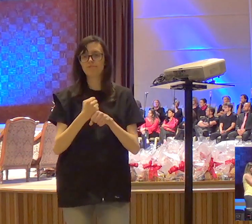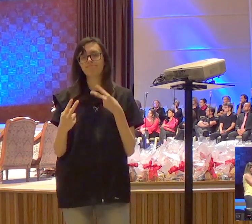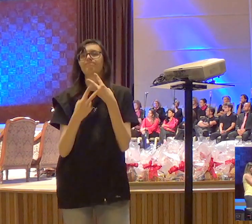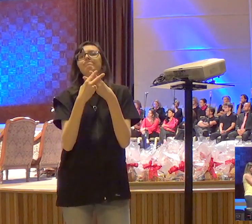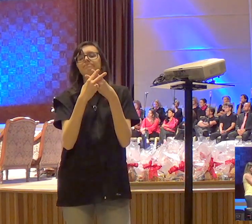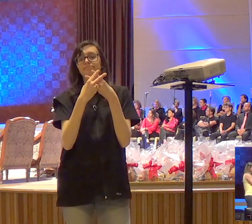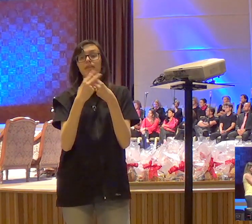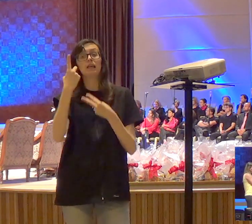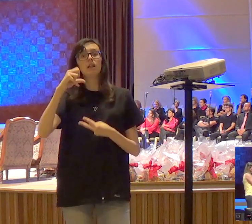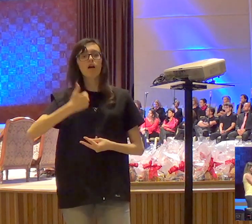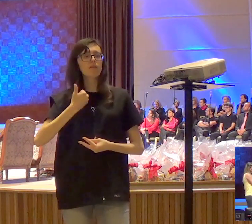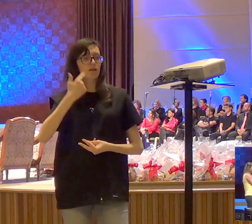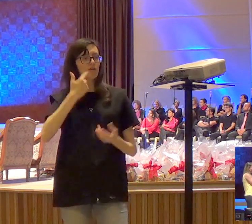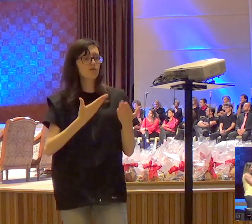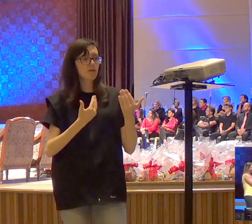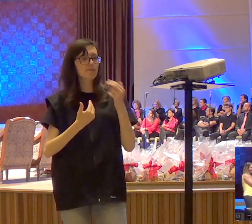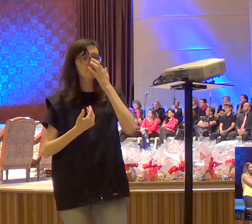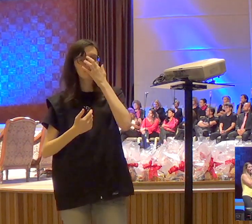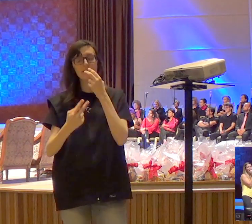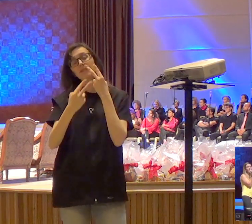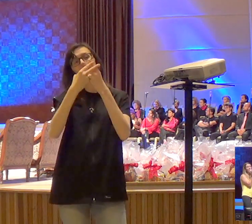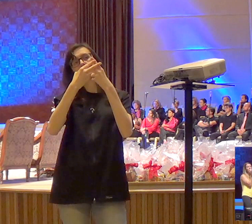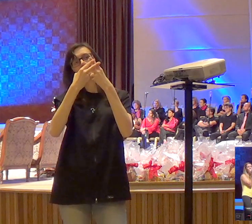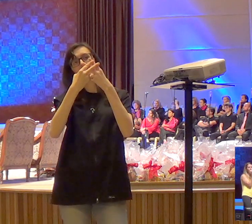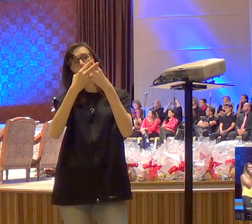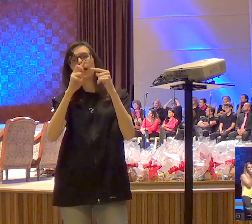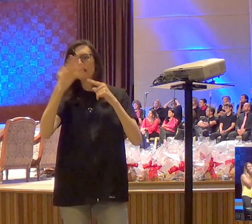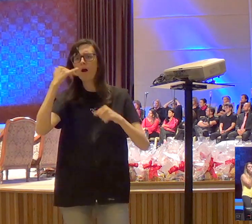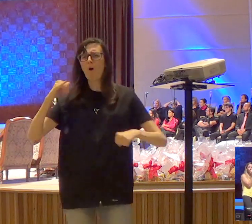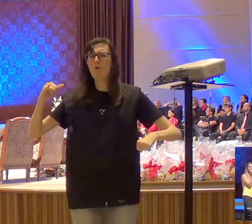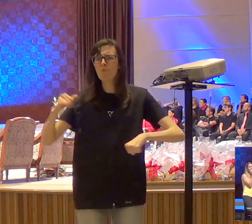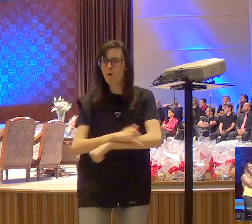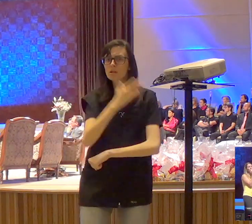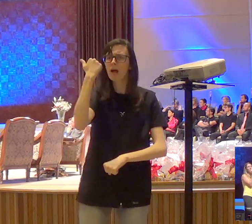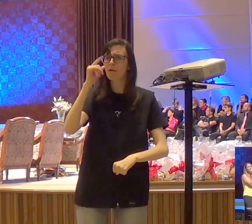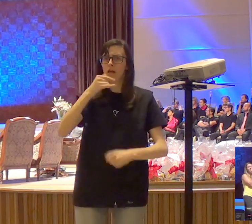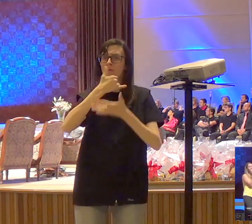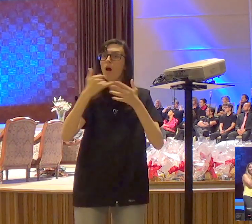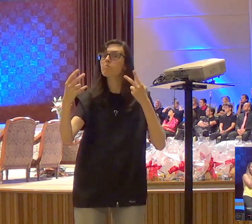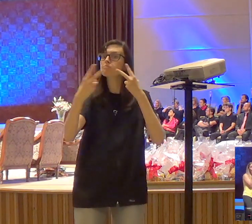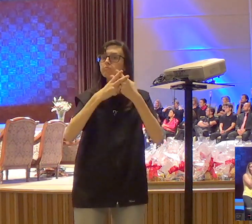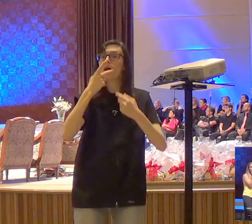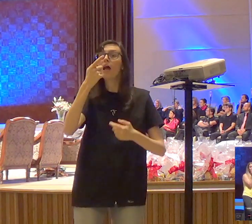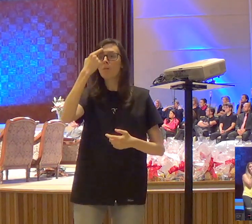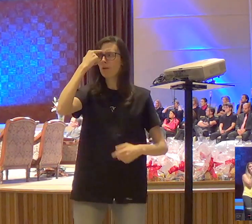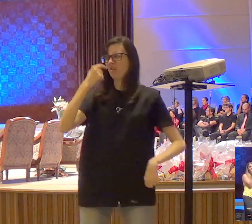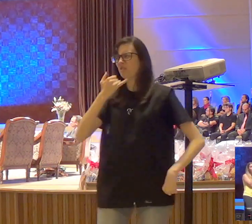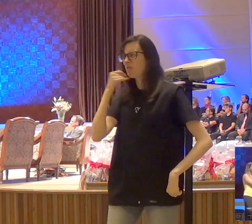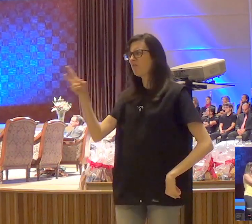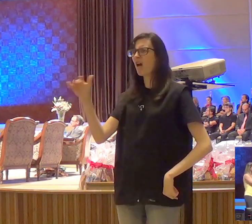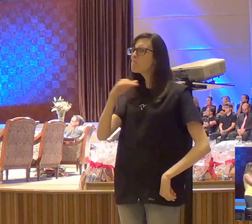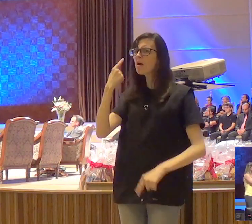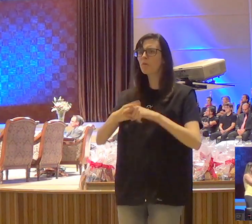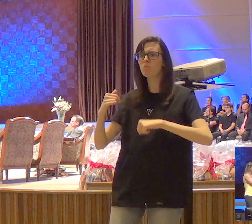so overweight that they told him he would die in prison. E ele estava tão obeso quando ele entrou na prisão que disseram para ele que ele ia morrer lá mesmo.